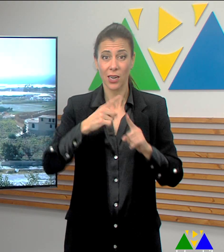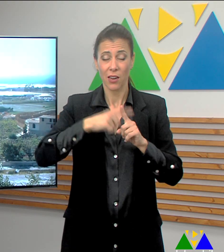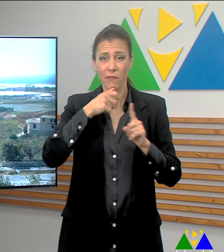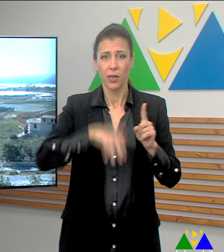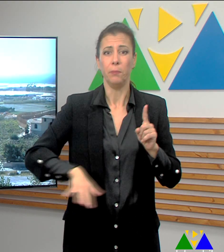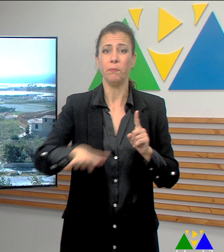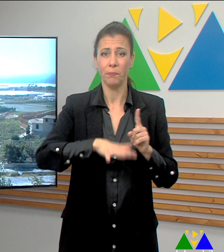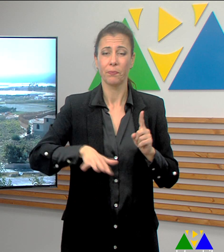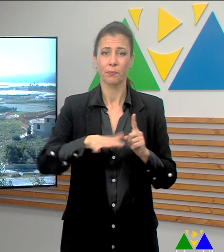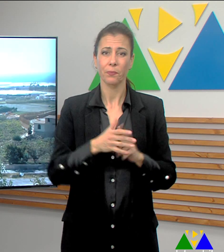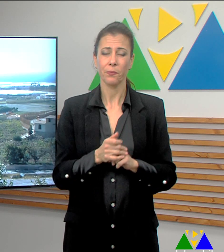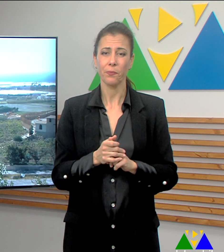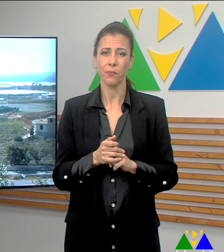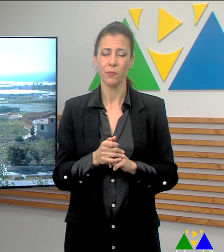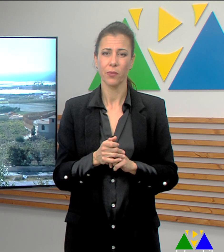indudablemente